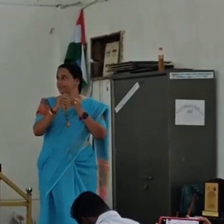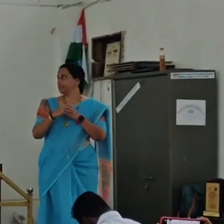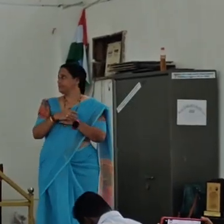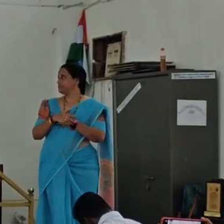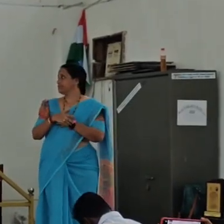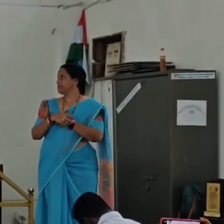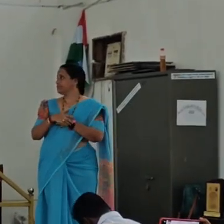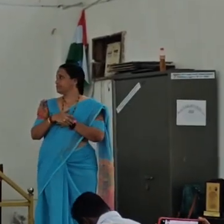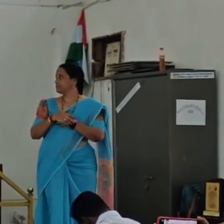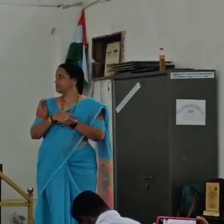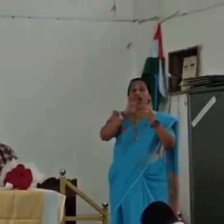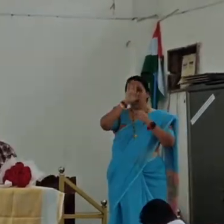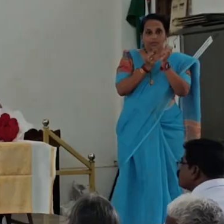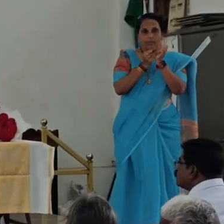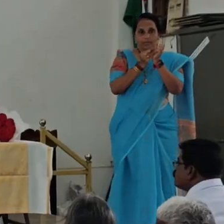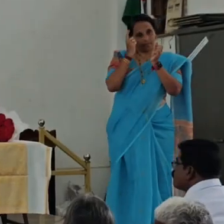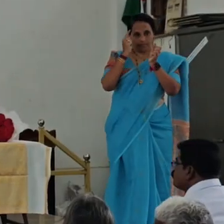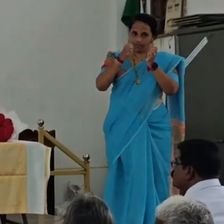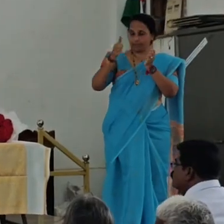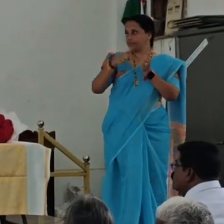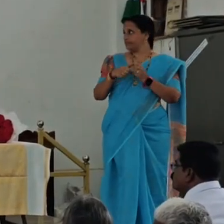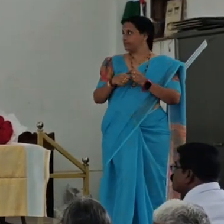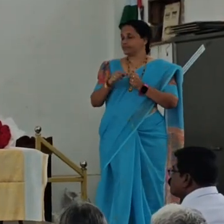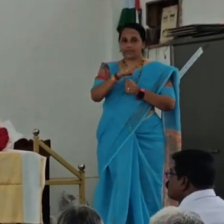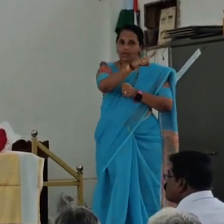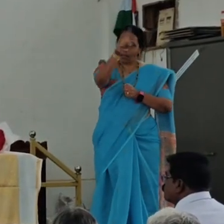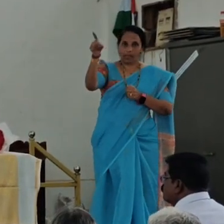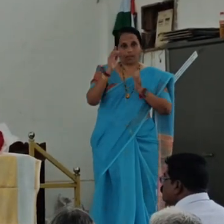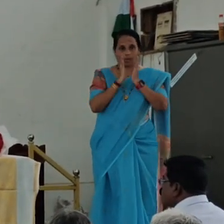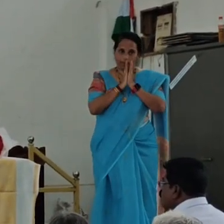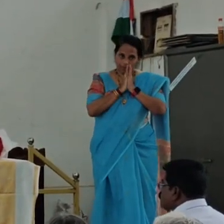సందర్భంగా ఇంటర్నేషనల్ డే నమస్కారాలు.